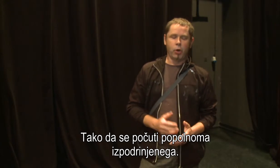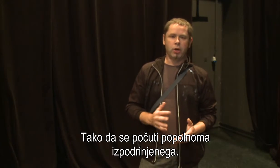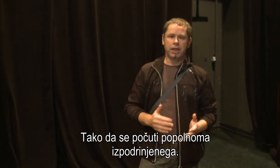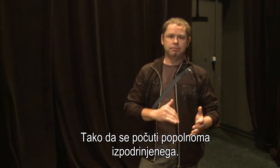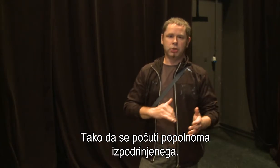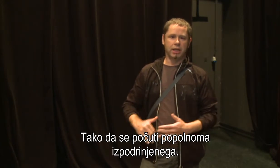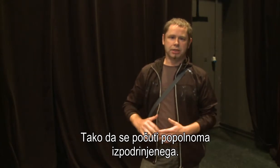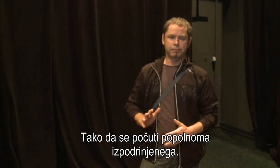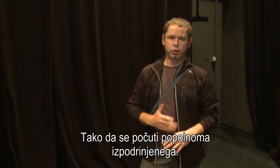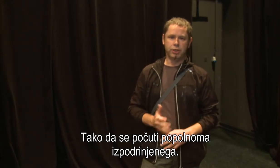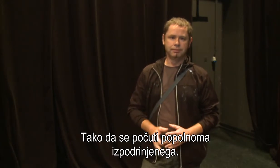popolnoma izpodrinjen se počutim.